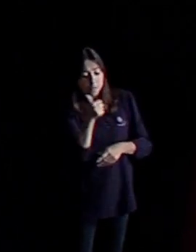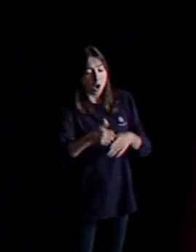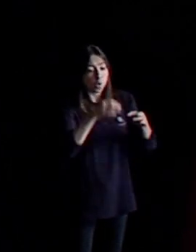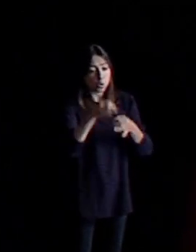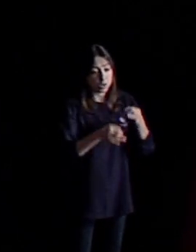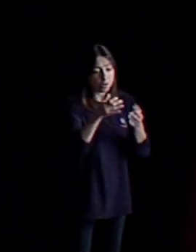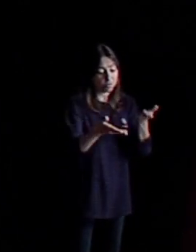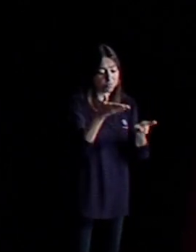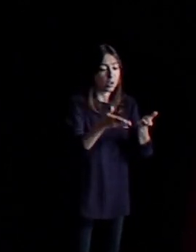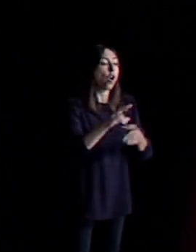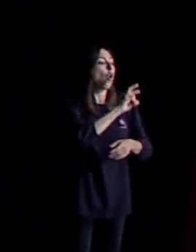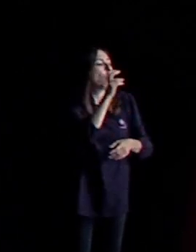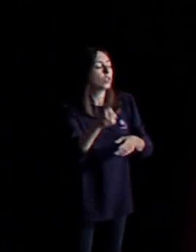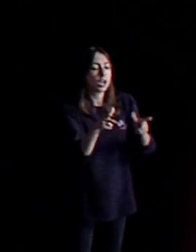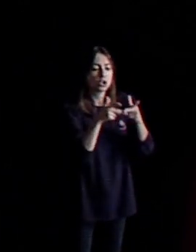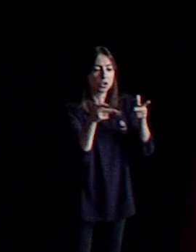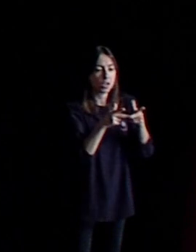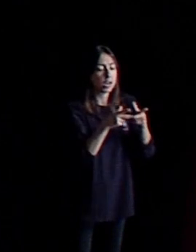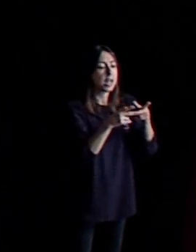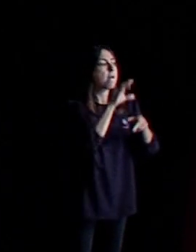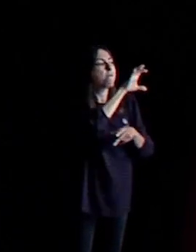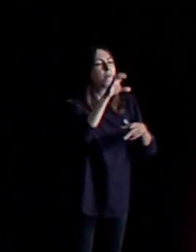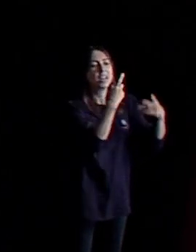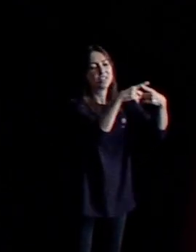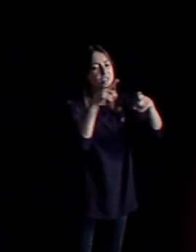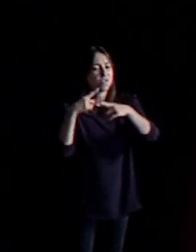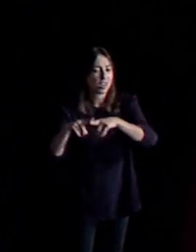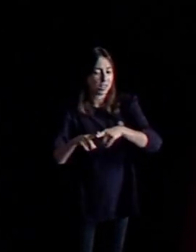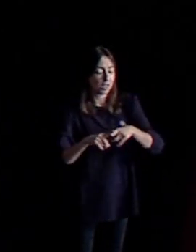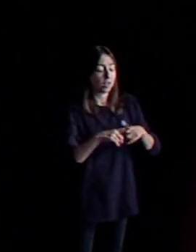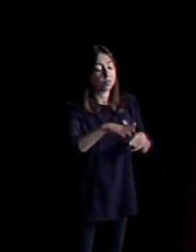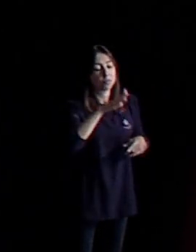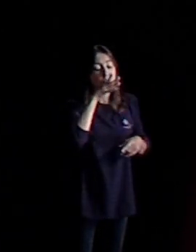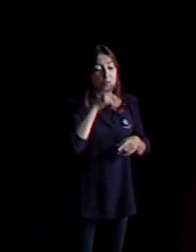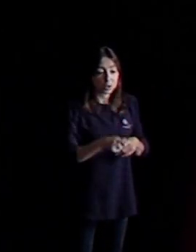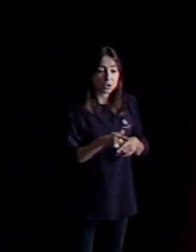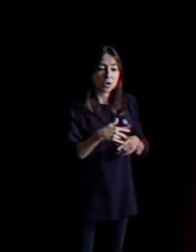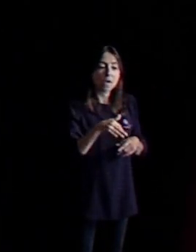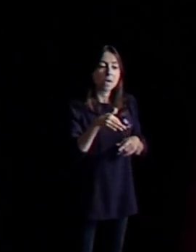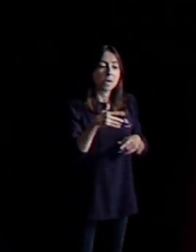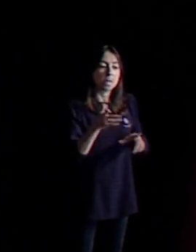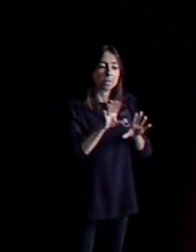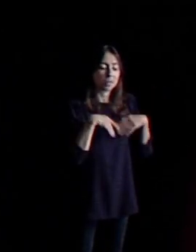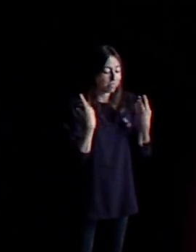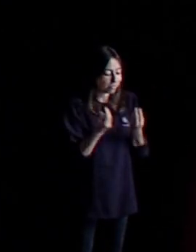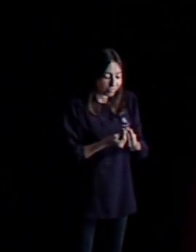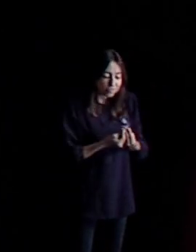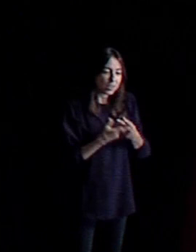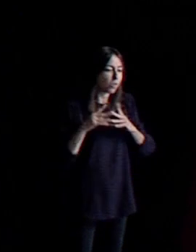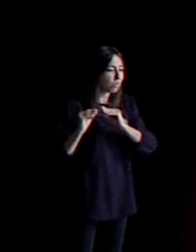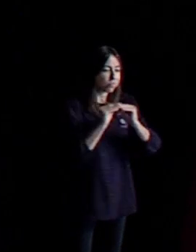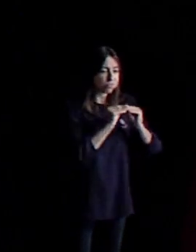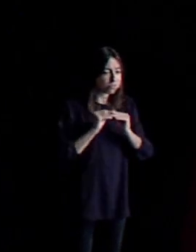jurídico, otras son sociales, varían de un país a otro, por lo tanto, no está totalmente consensuada las